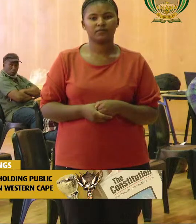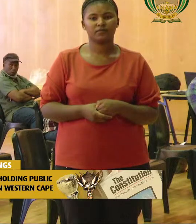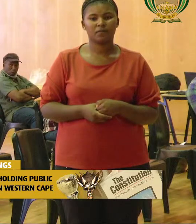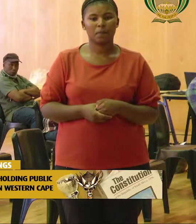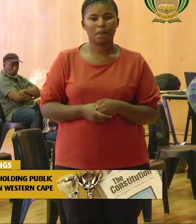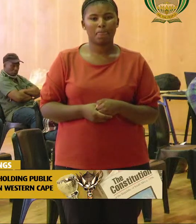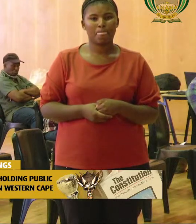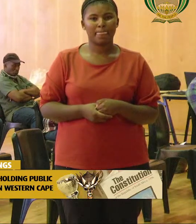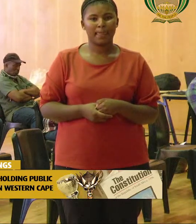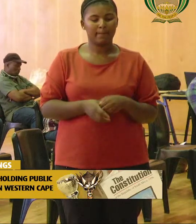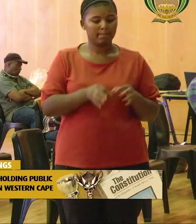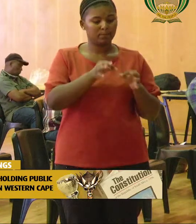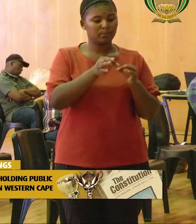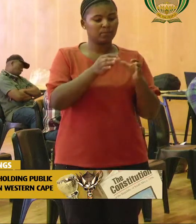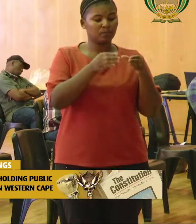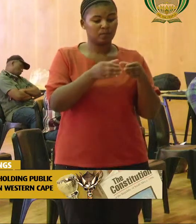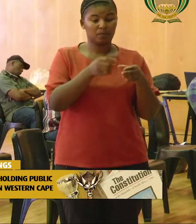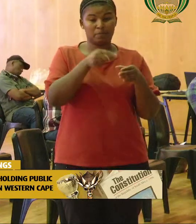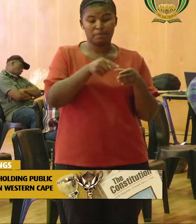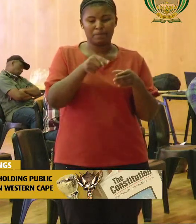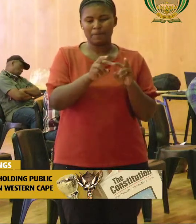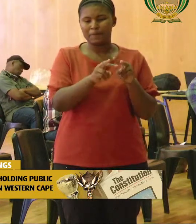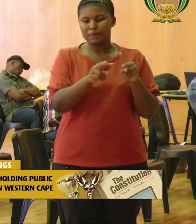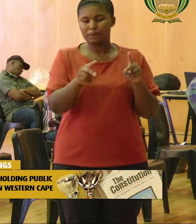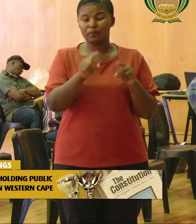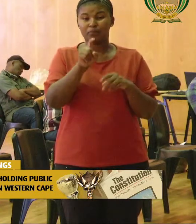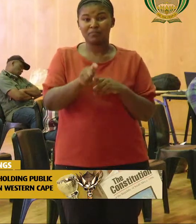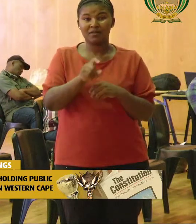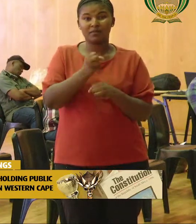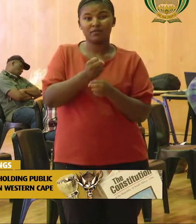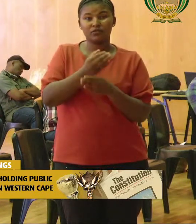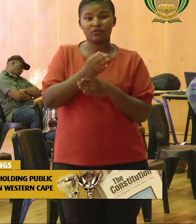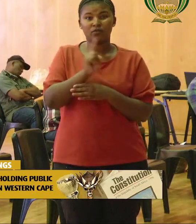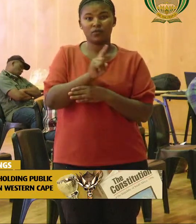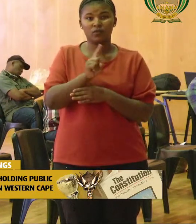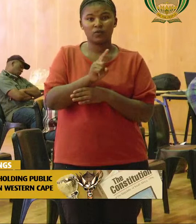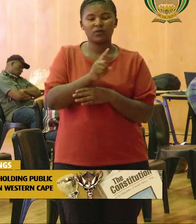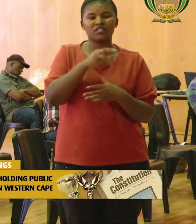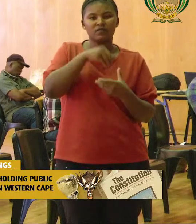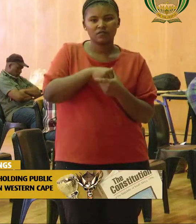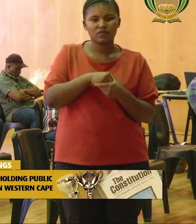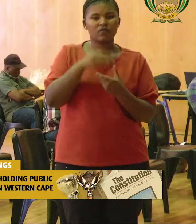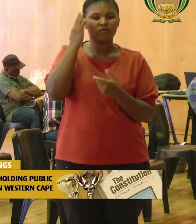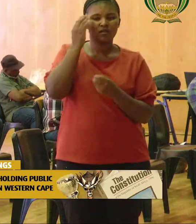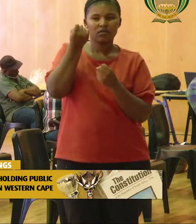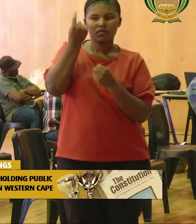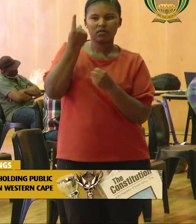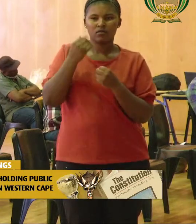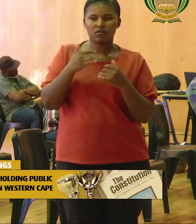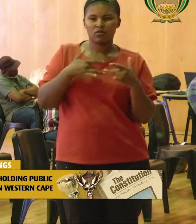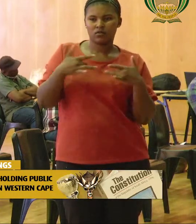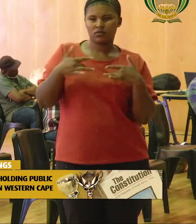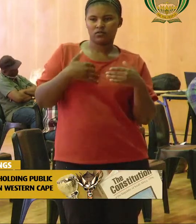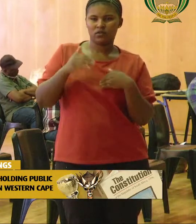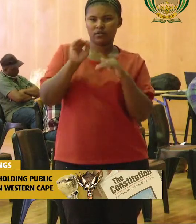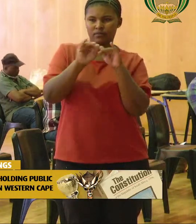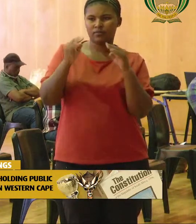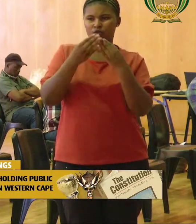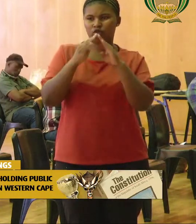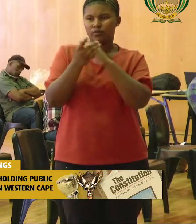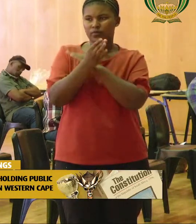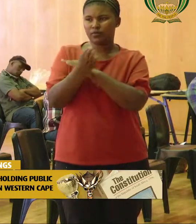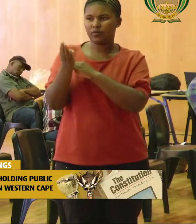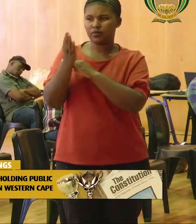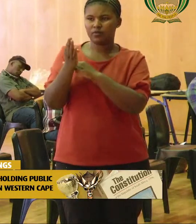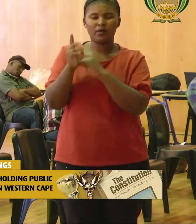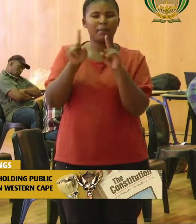Volgens mij, die politieke partijen, hulle spring van één partij naar die andere partij. De reden voor dat weet ik niet.